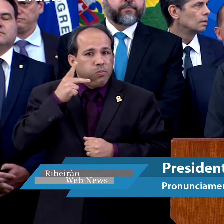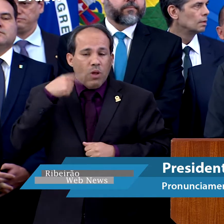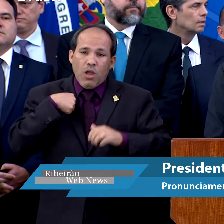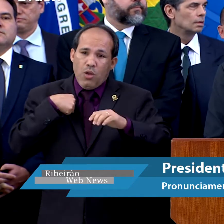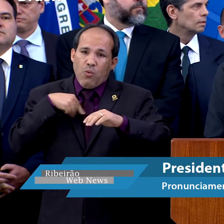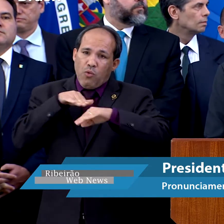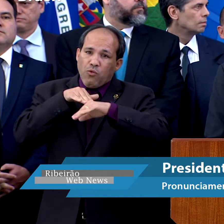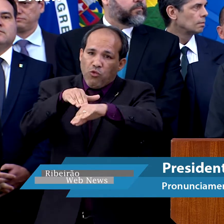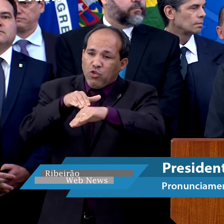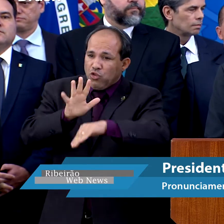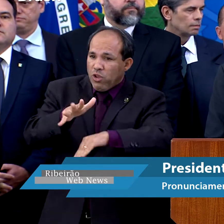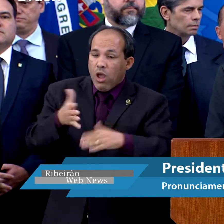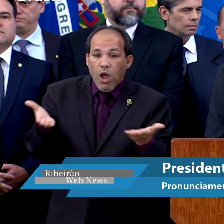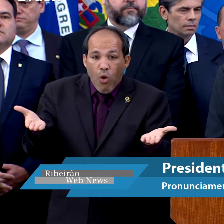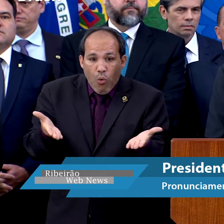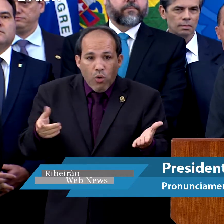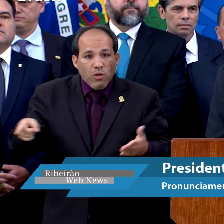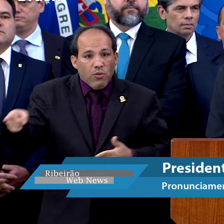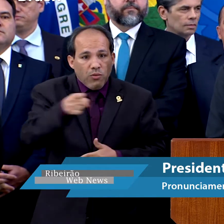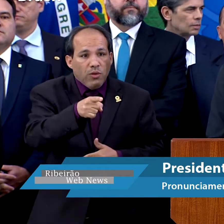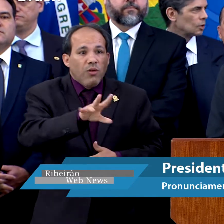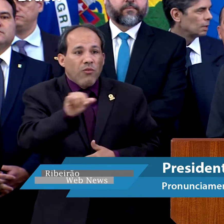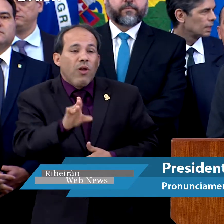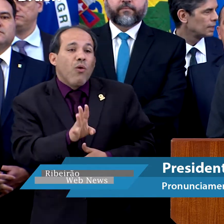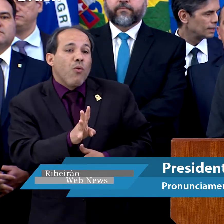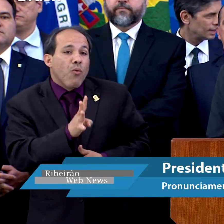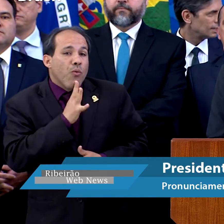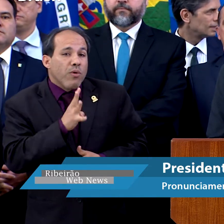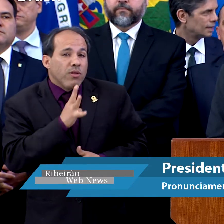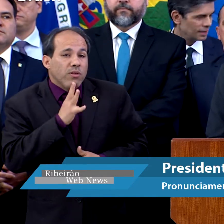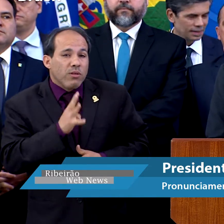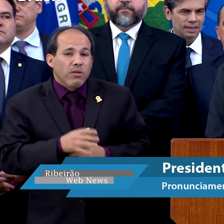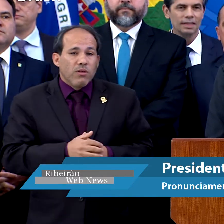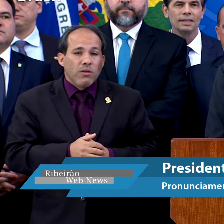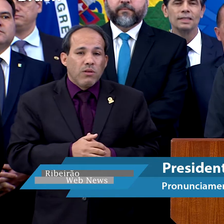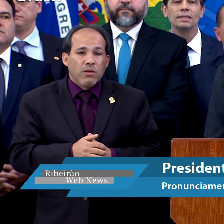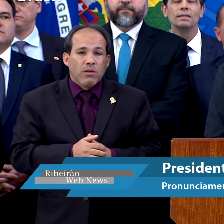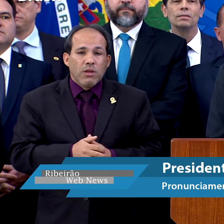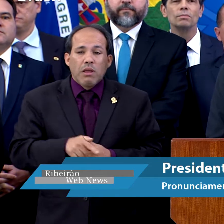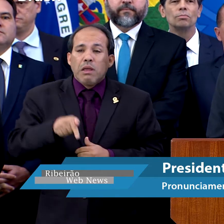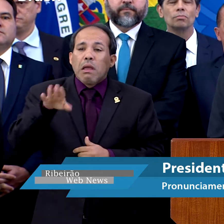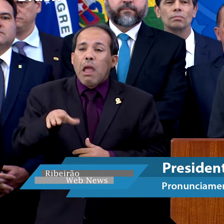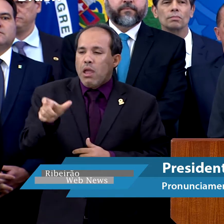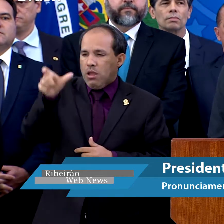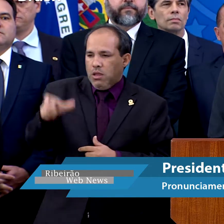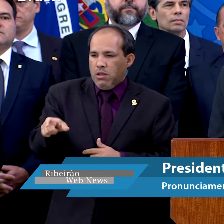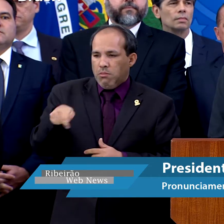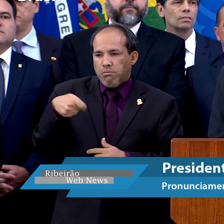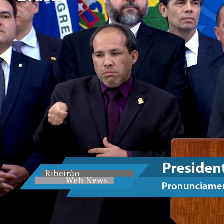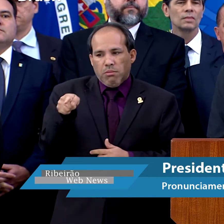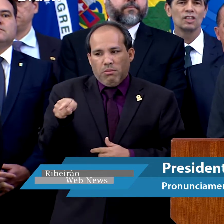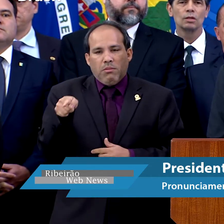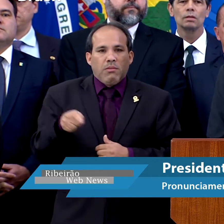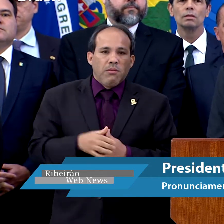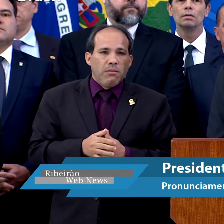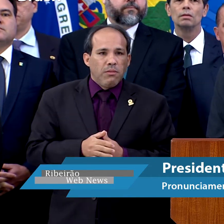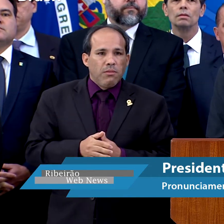lhe disse e hoje vocês conhecerão é aquela pessoa